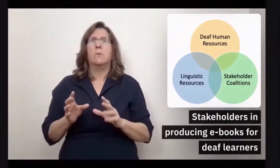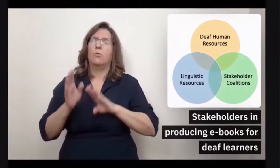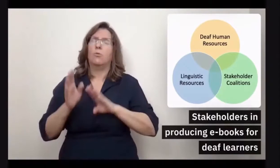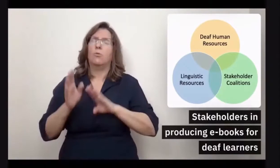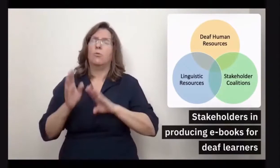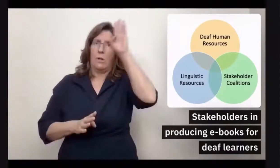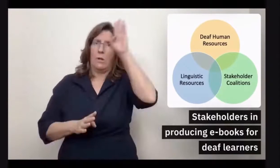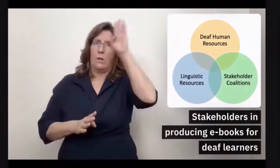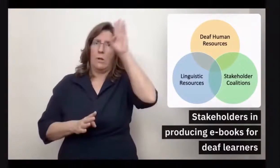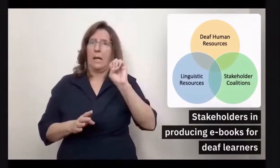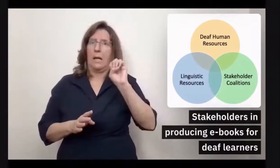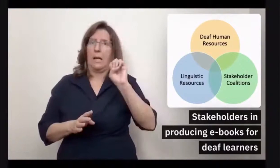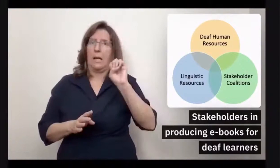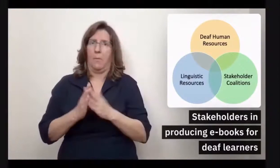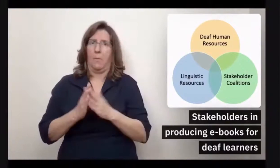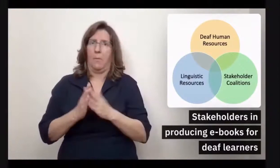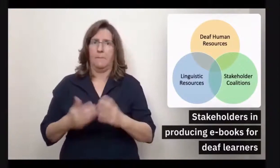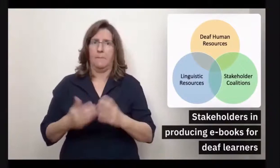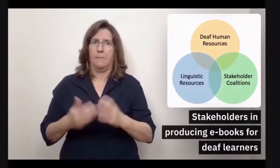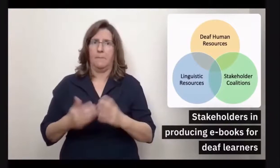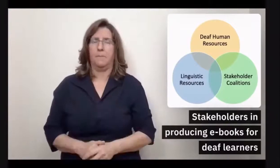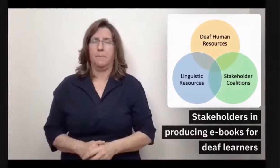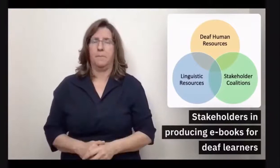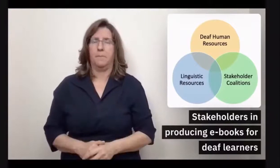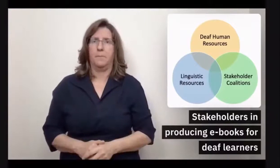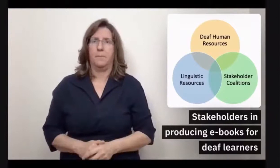abierta y las prácticas de educación abierta.